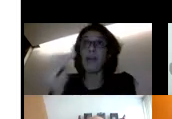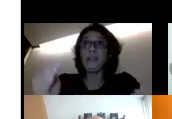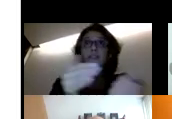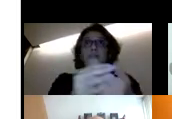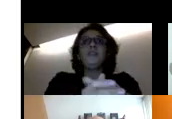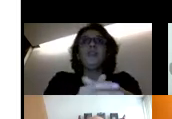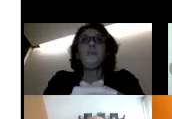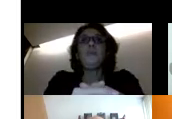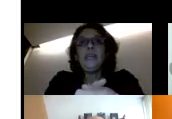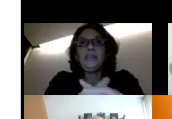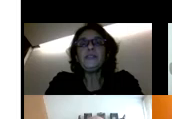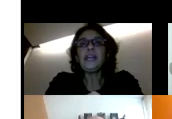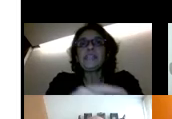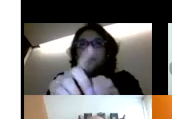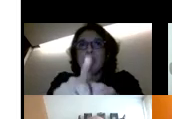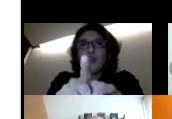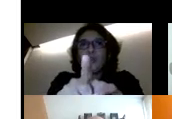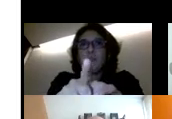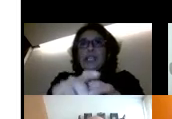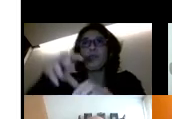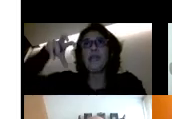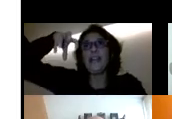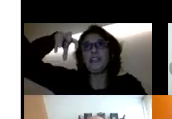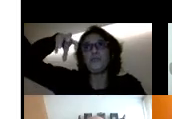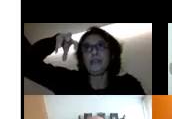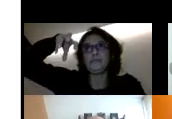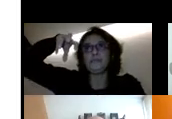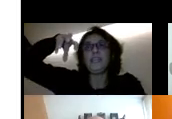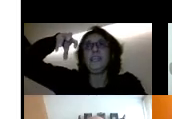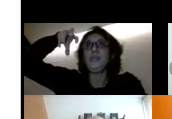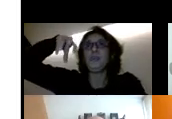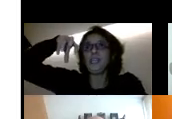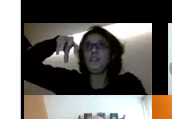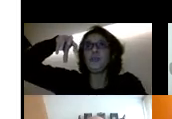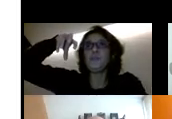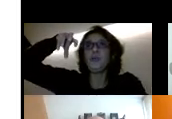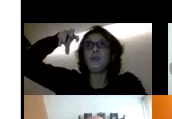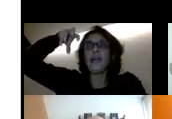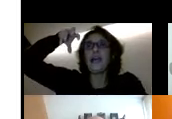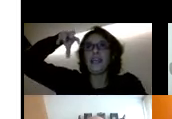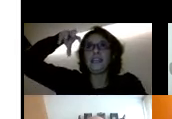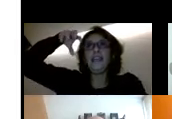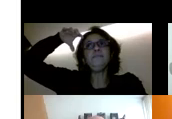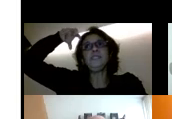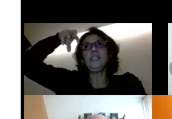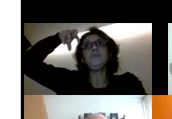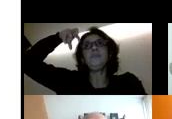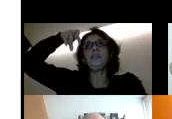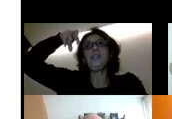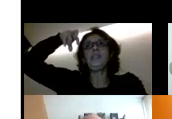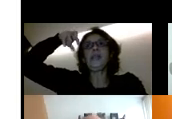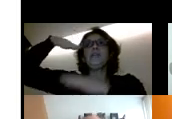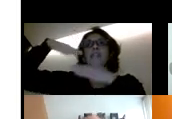la del espacio, pero también incorporamos una en altura. ¿Y por qué incorporamos una aérea?